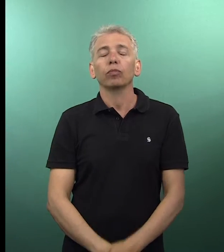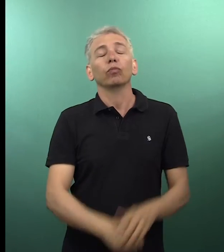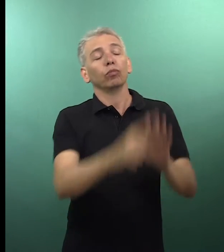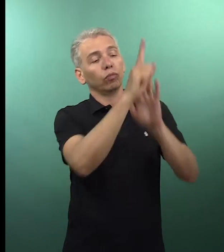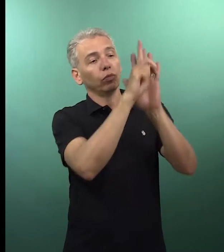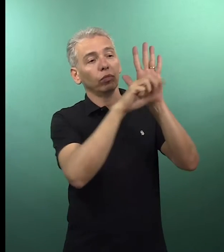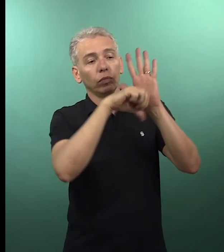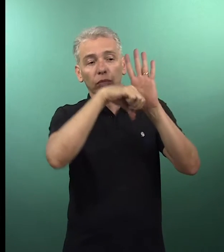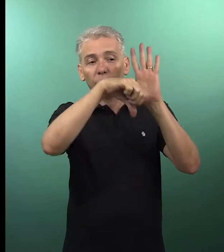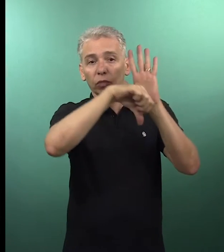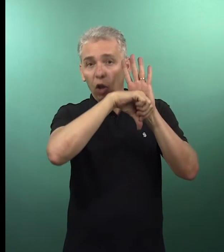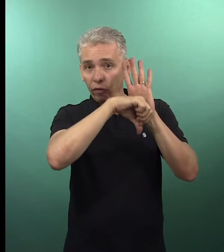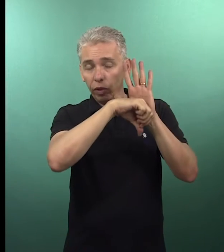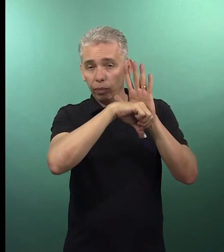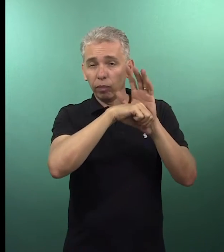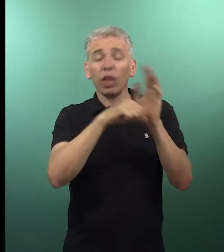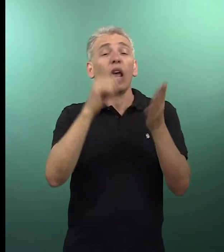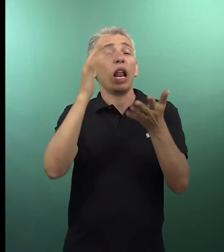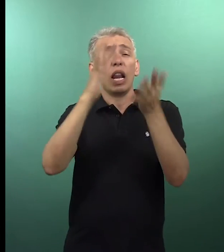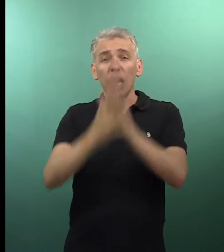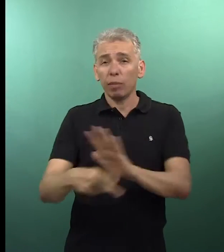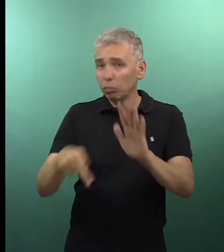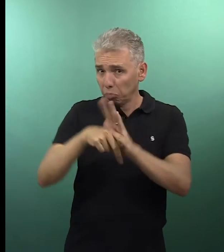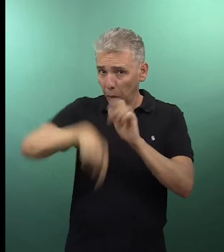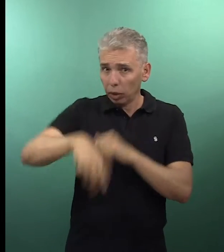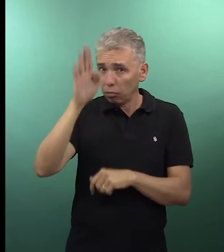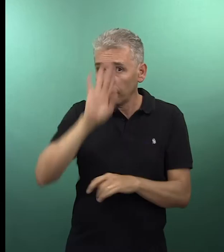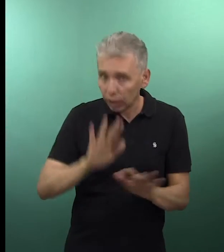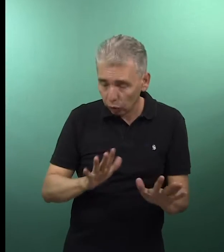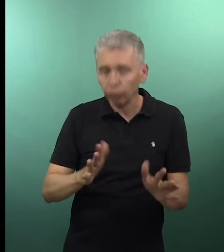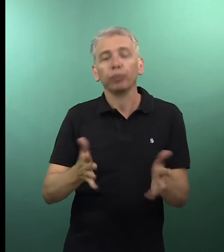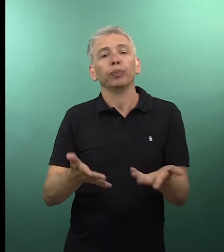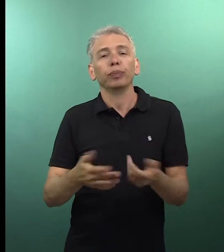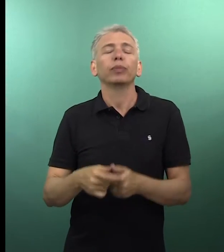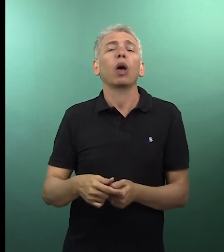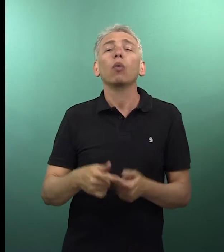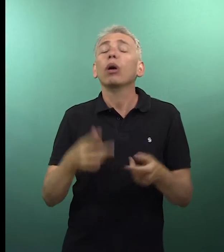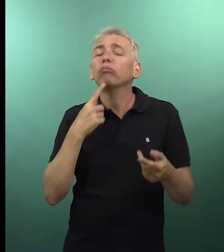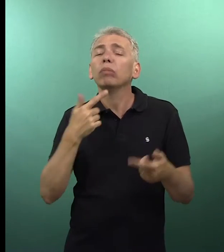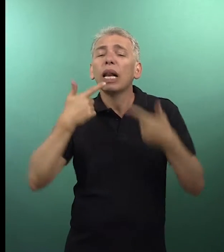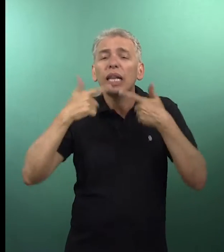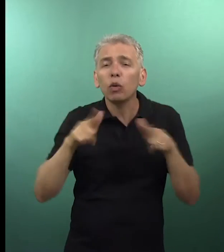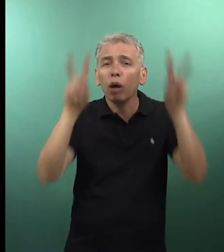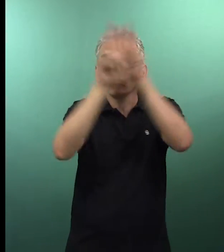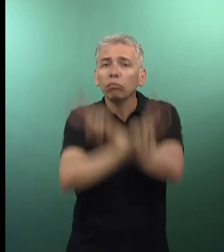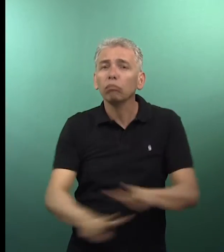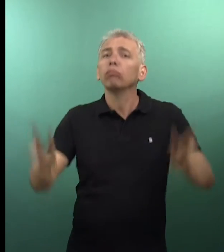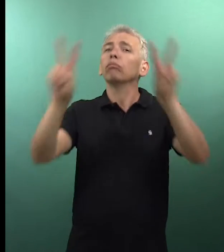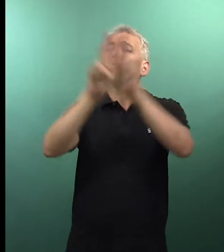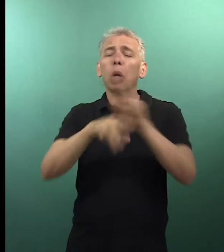unidade receptora decodificador a o r de equipamento o conjunto de equipamentos e dispositivos